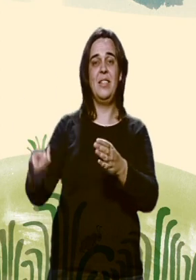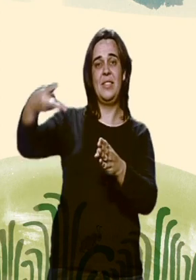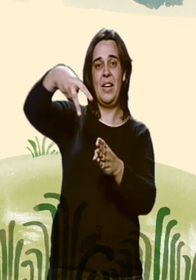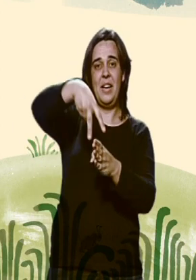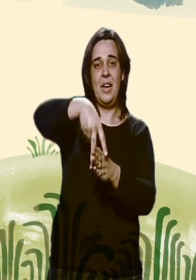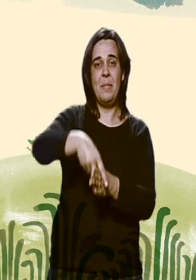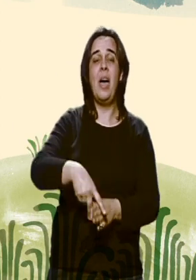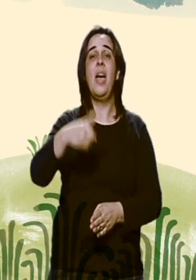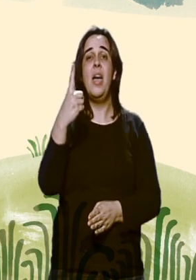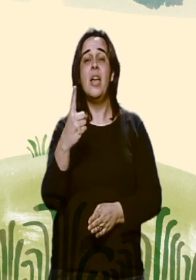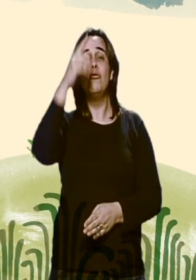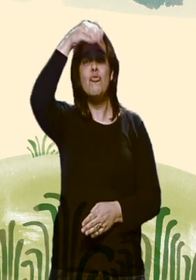bicicleta va. La-la-la-la.